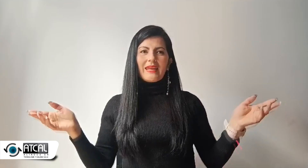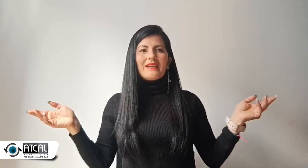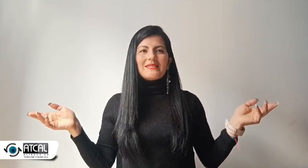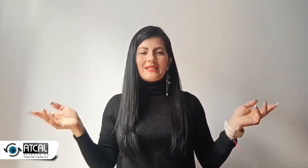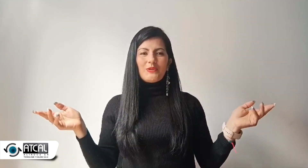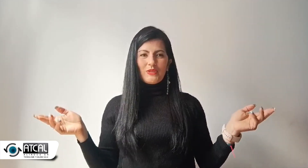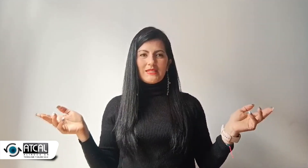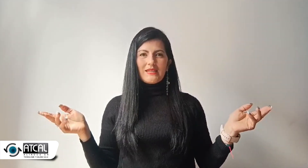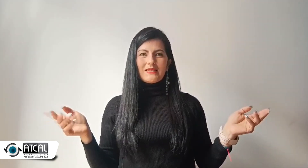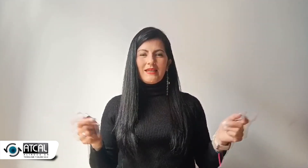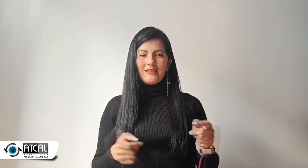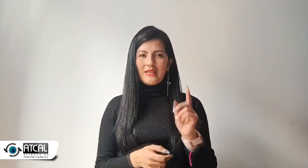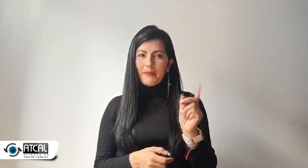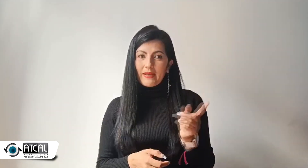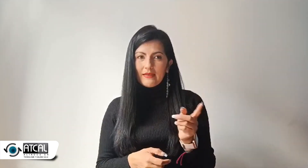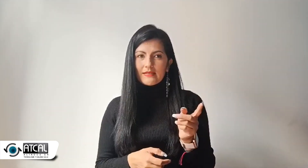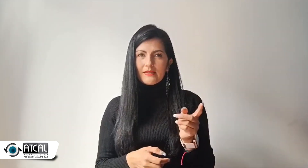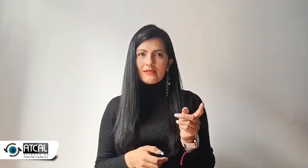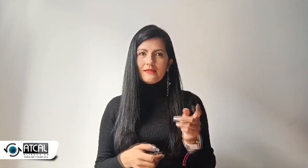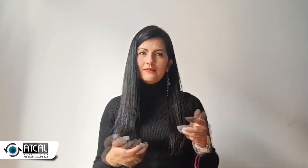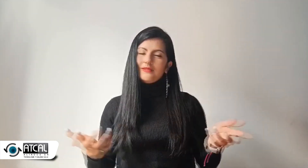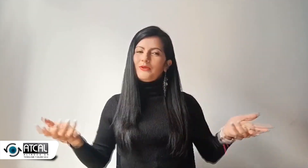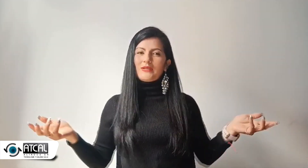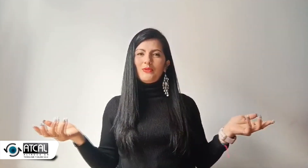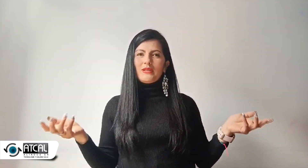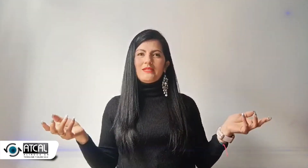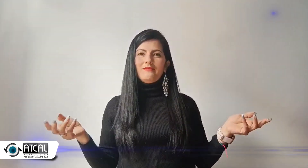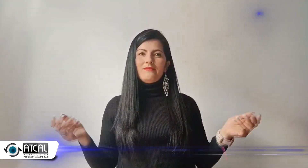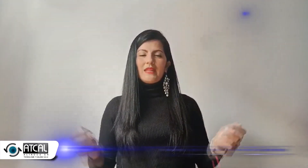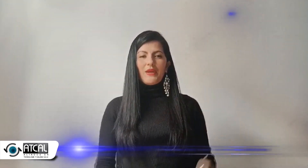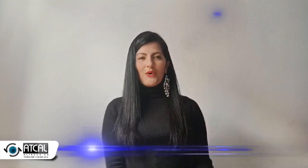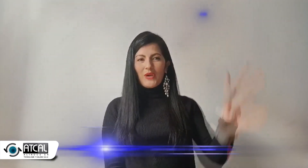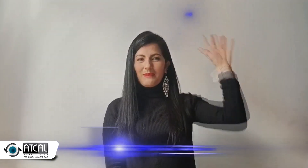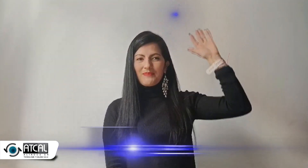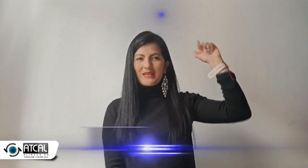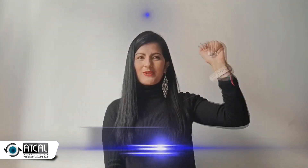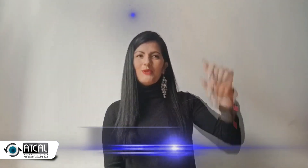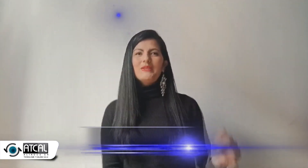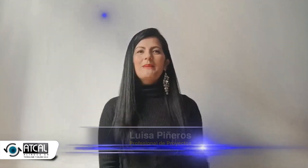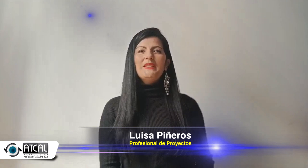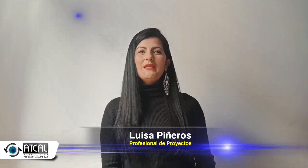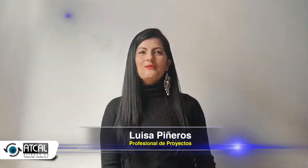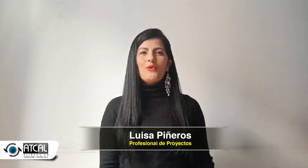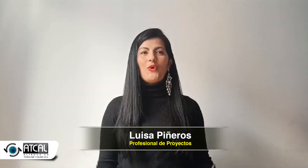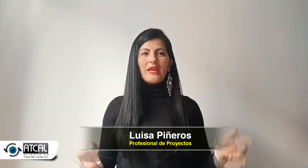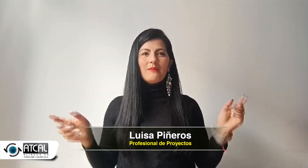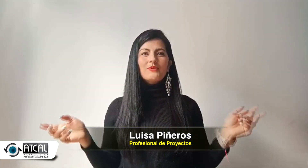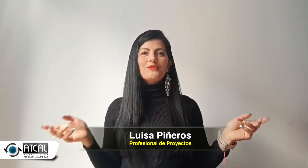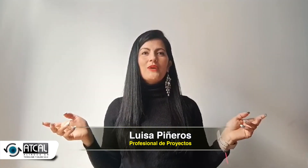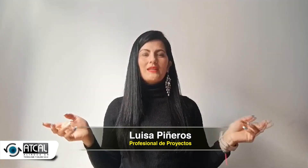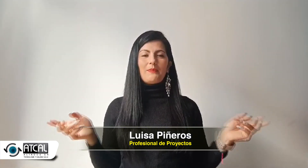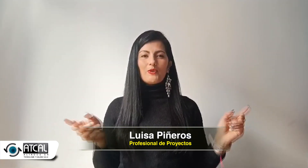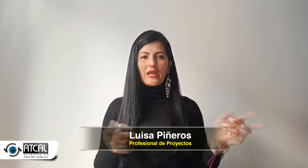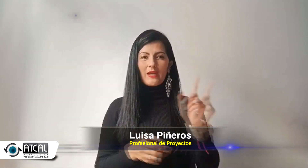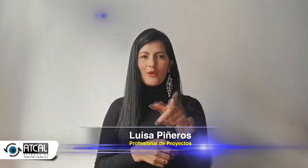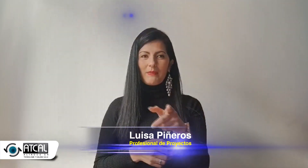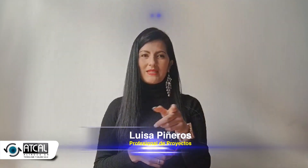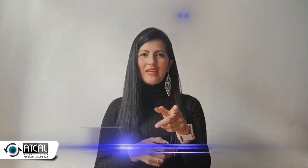¿Qué haces ante un desastre? ¿Te paralizas o actúas? Hola, soy Luisa Piñeros. Hoy queremos ayudarte a proteger lo que más quieres,